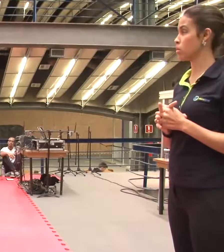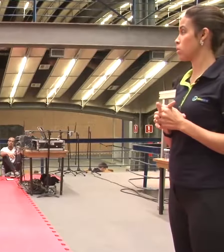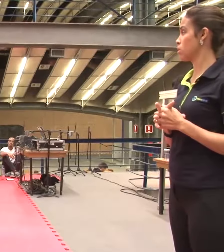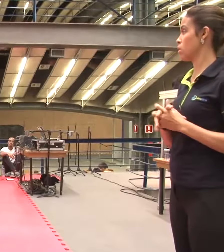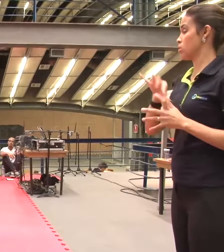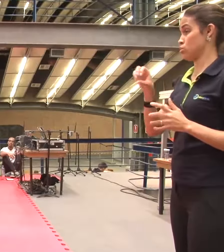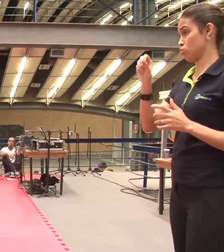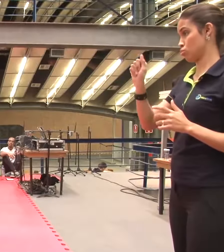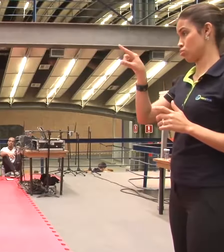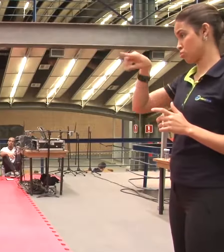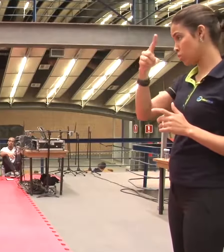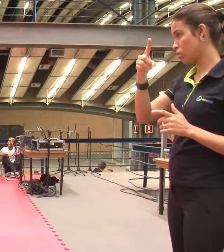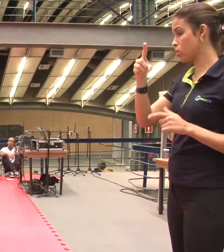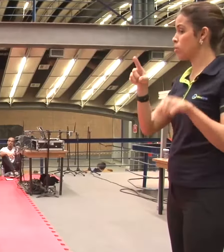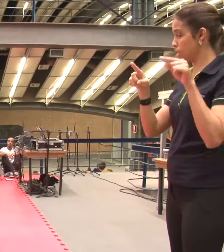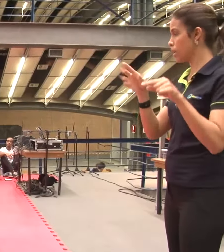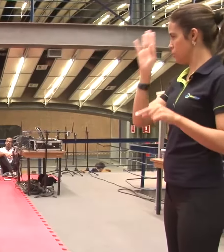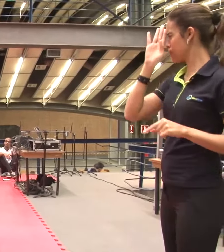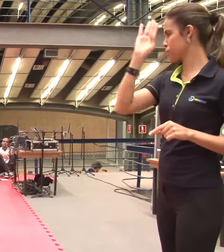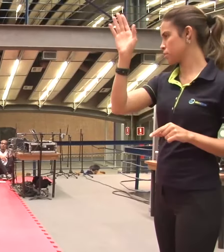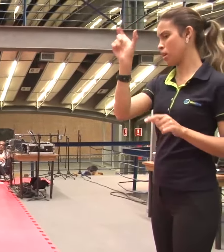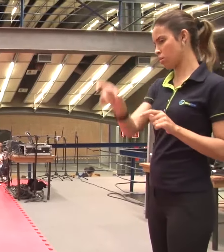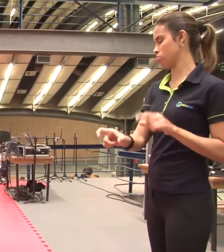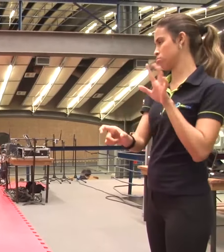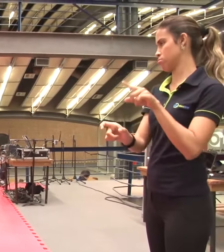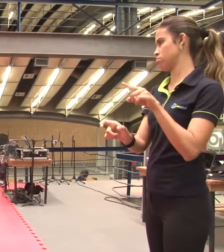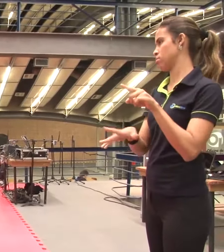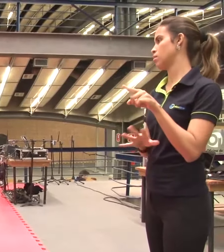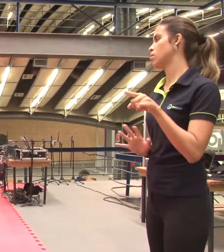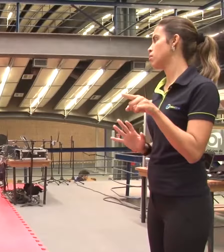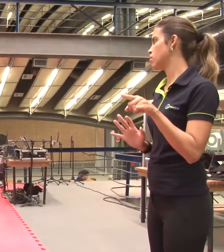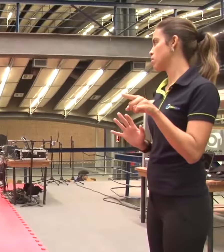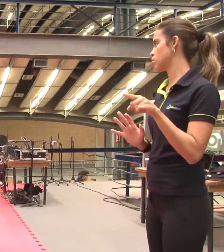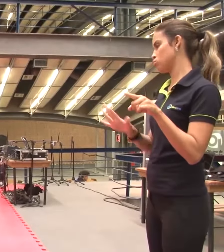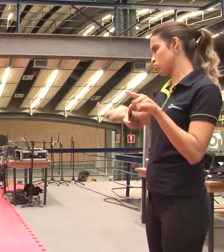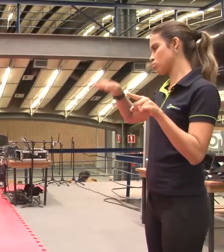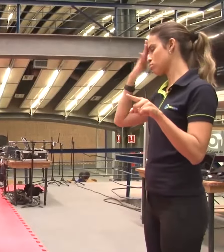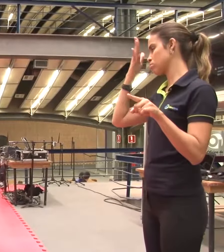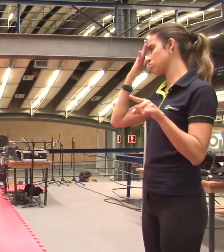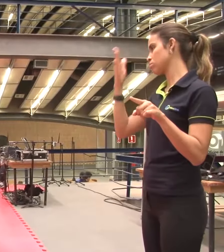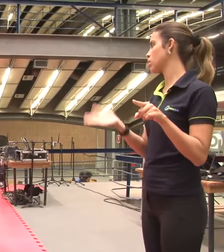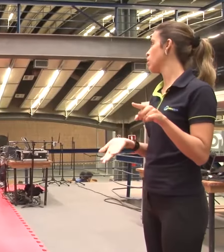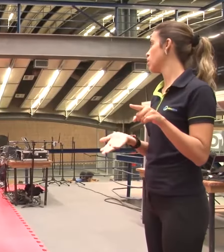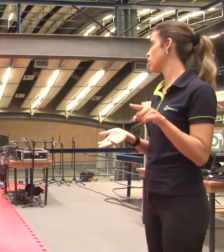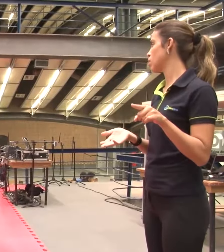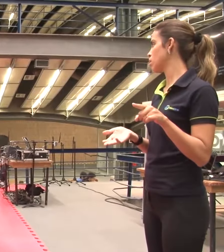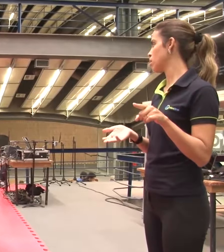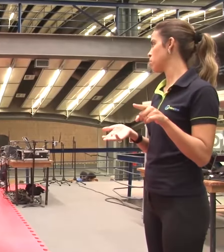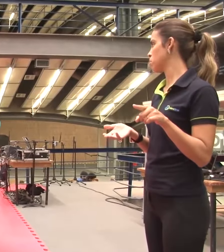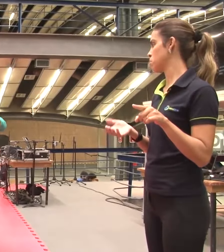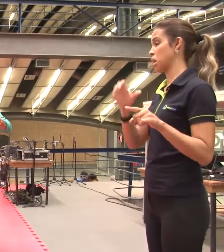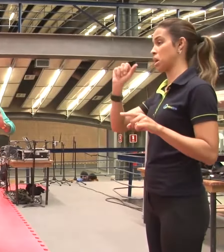João Romão, de fato, é o protagonista dessa história. Ninguém tem dúvida. Caráter